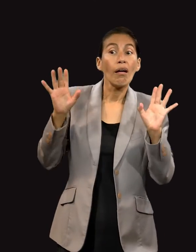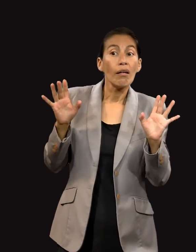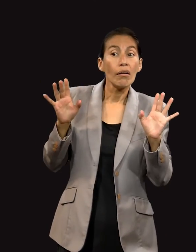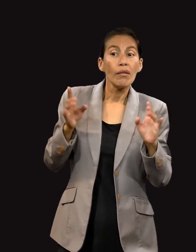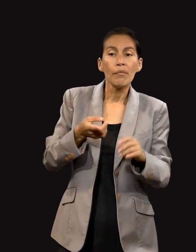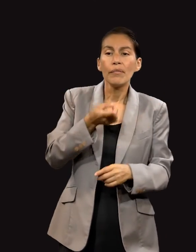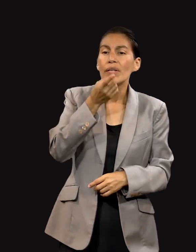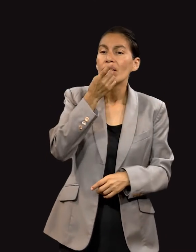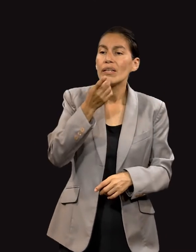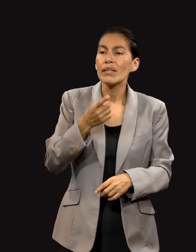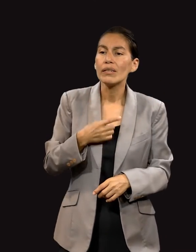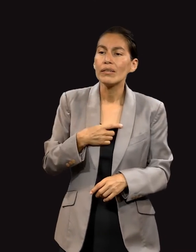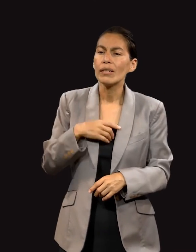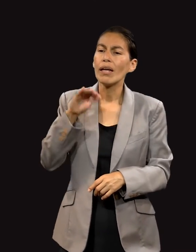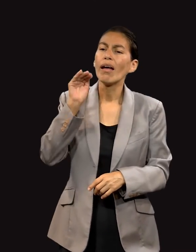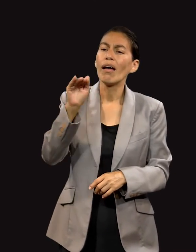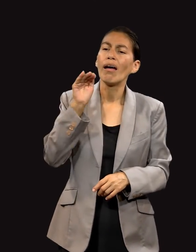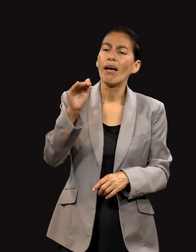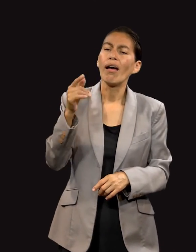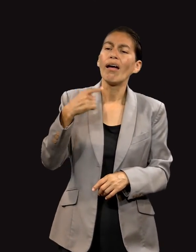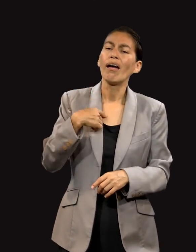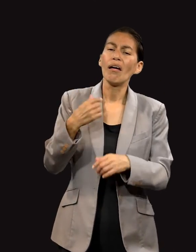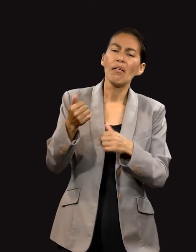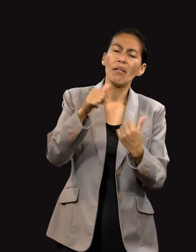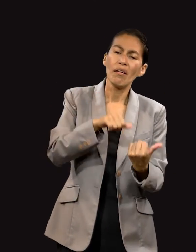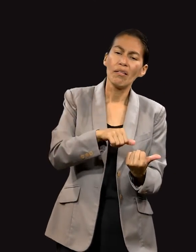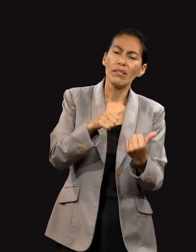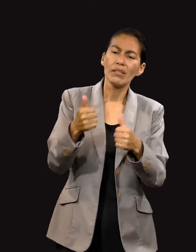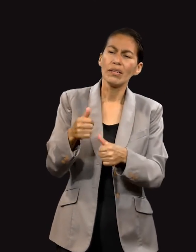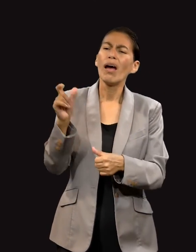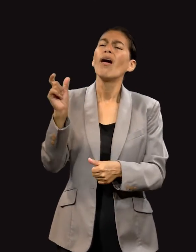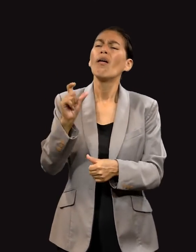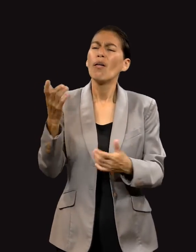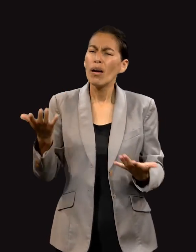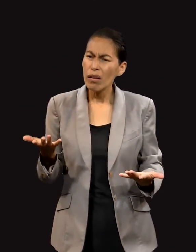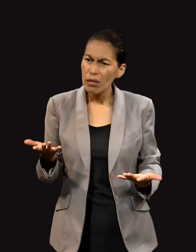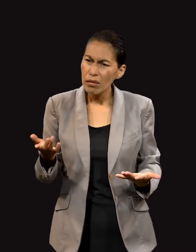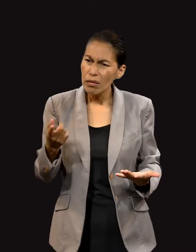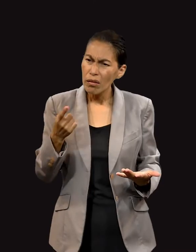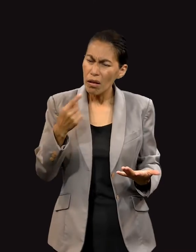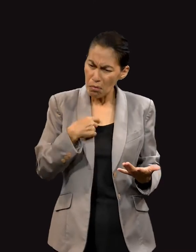de repente, me dice, oye, ¿cuándo me vas a llevar a bautizar?